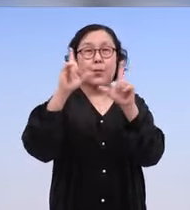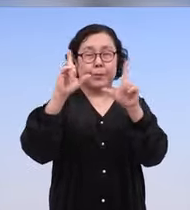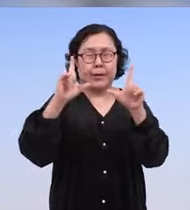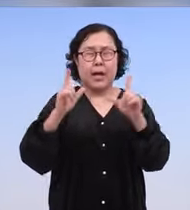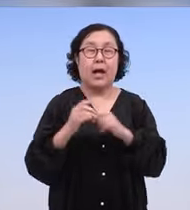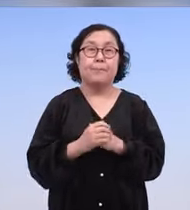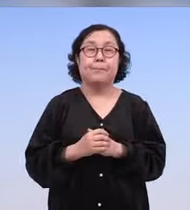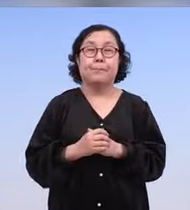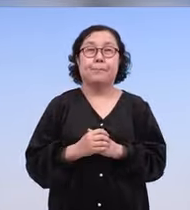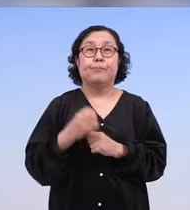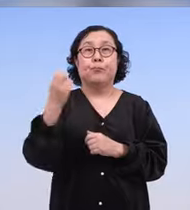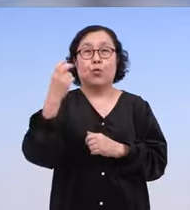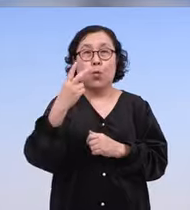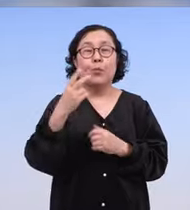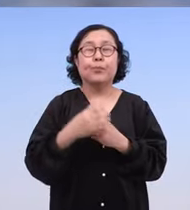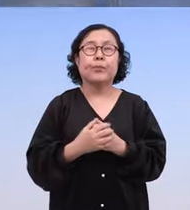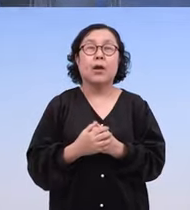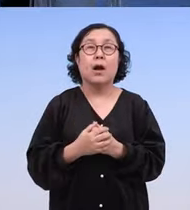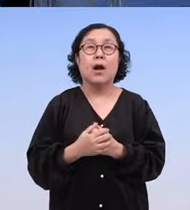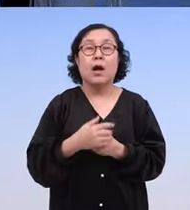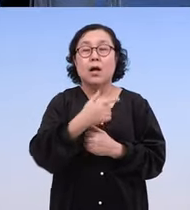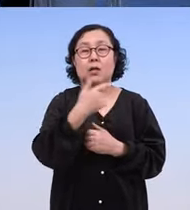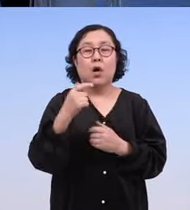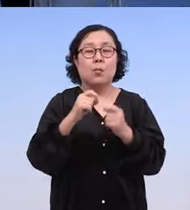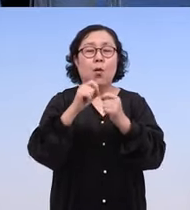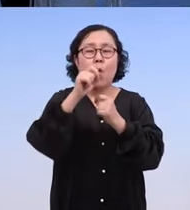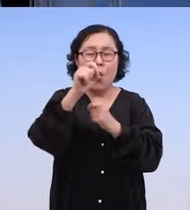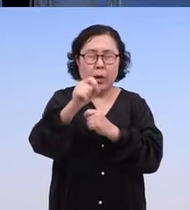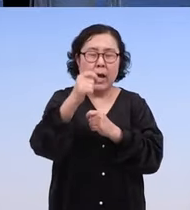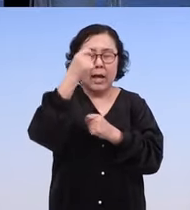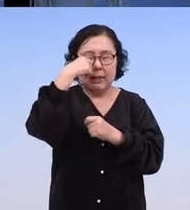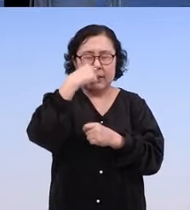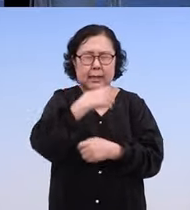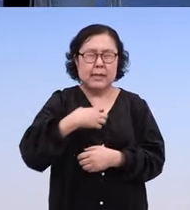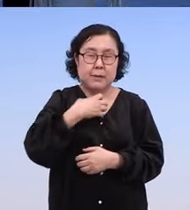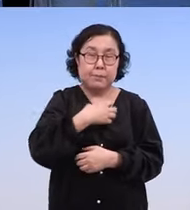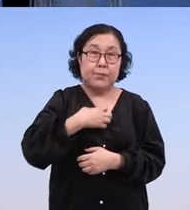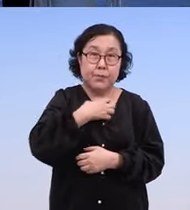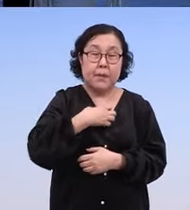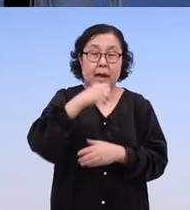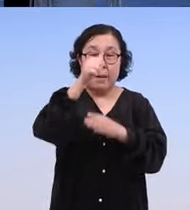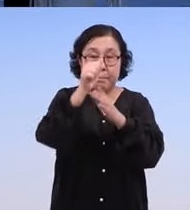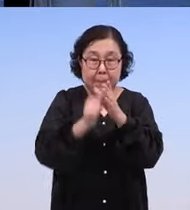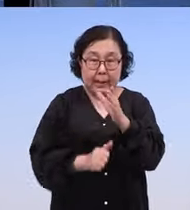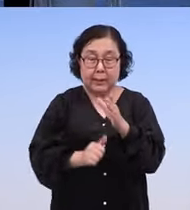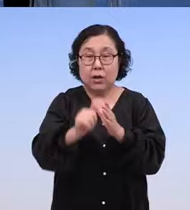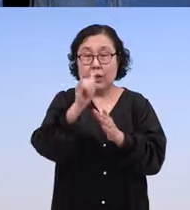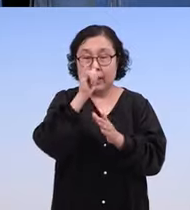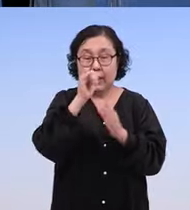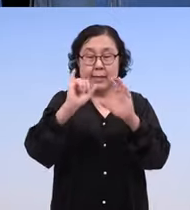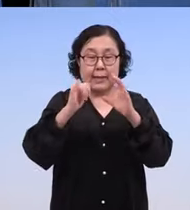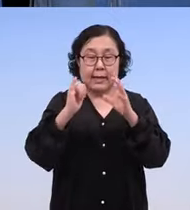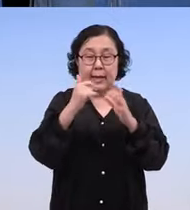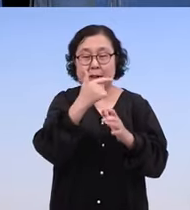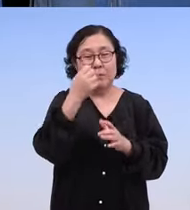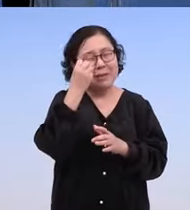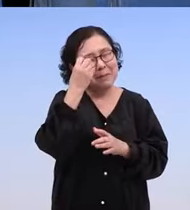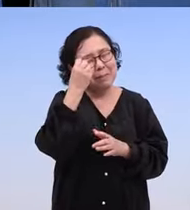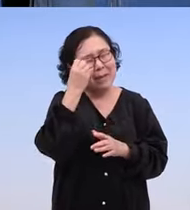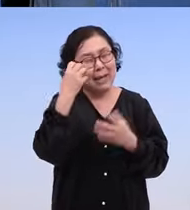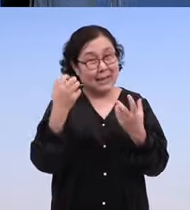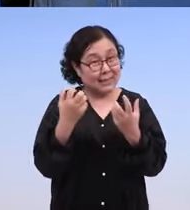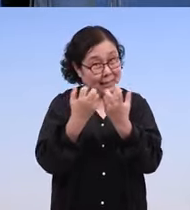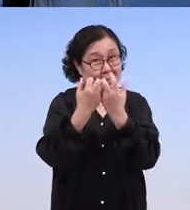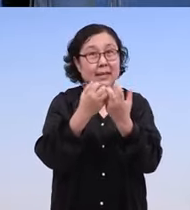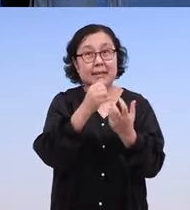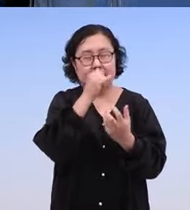태도라는 겁니다. 또 이런 말도 했습니다. 너무 오래 슬픔에 빠져 있기엔 세상이 참 흥미롭지 않나요?